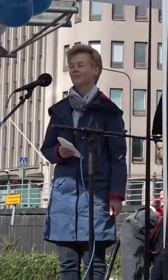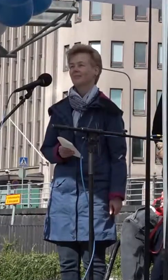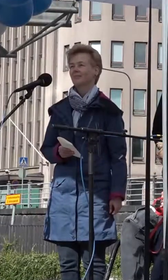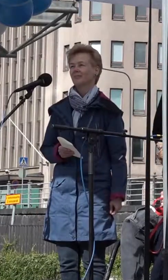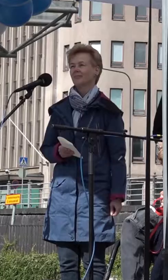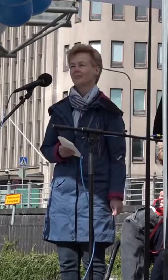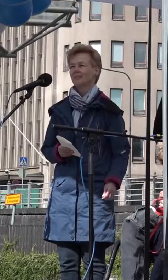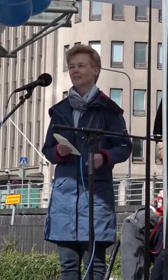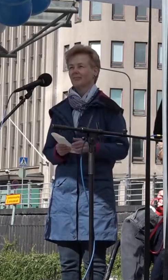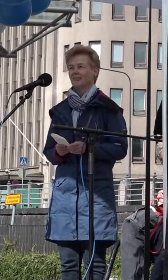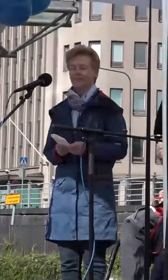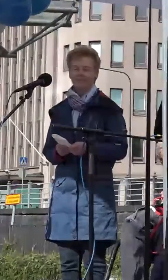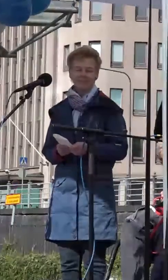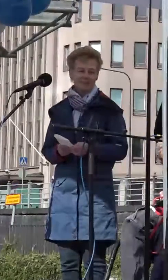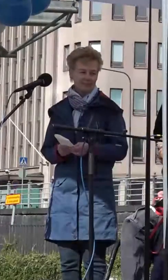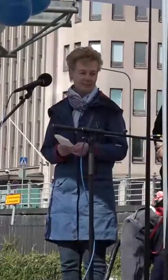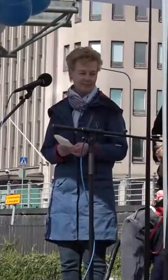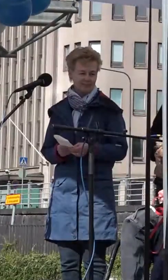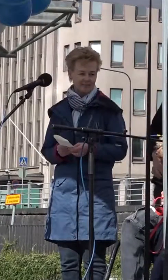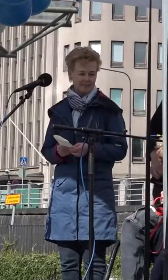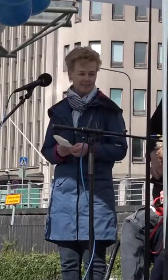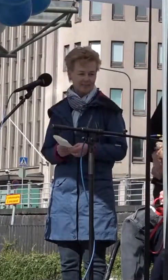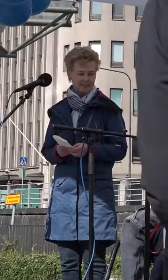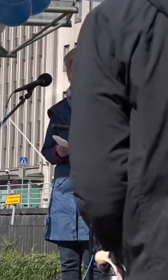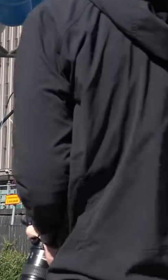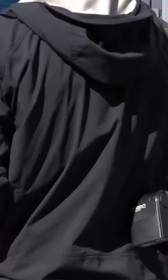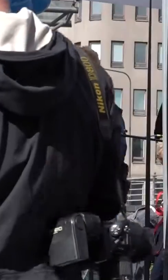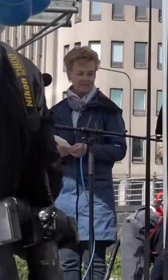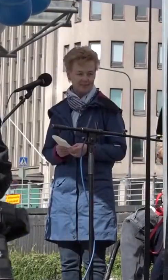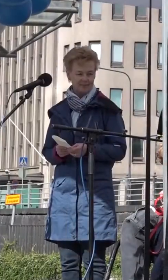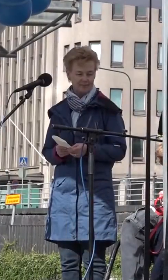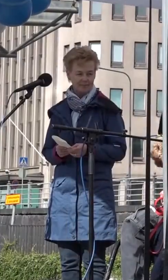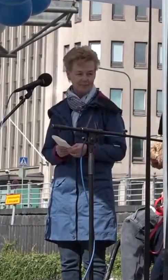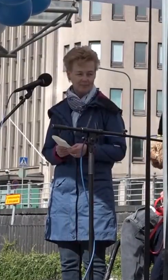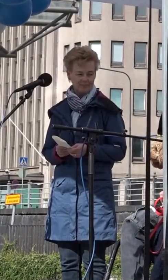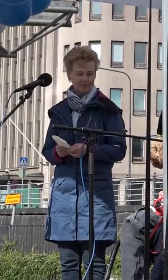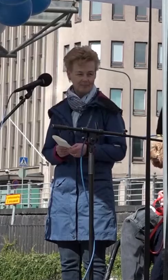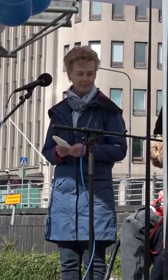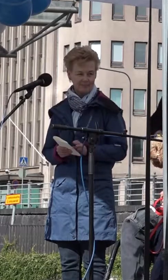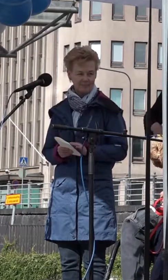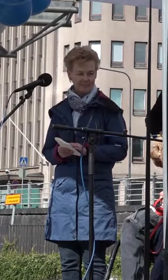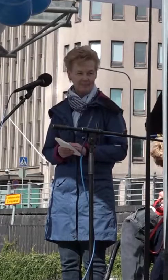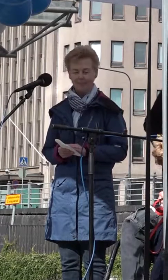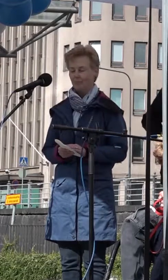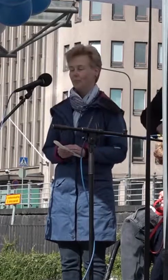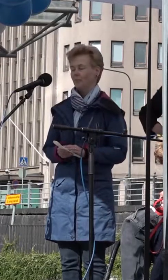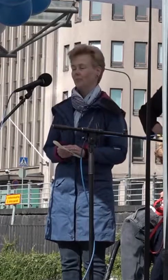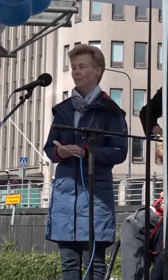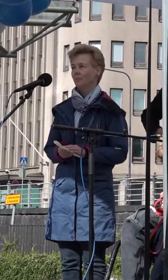vammaisten ihmisoikeussopimusta on alettu valmistelemaan 80-luvulla. Silloin siinä epäonnistui. 90-luvun